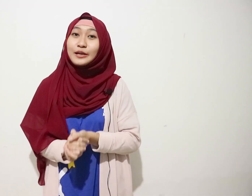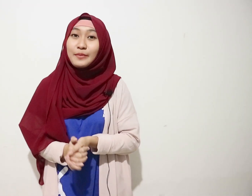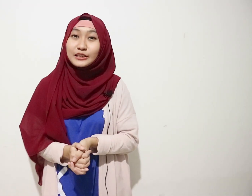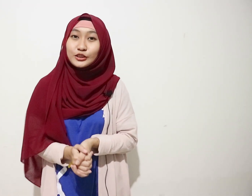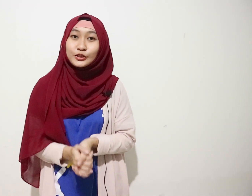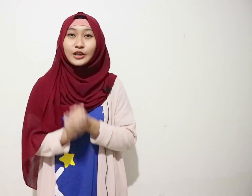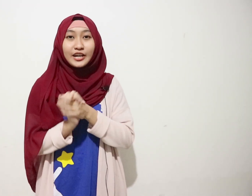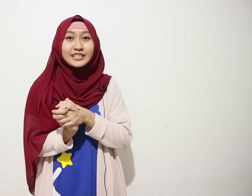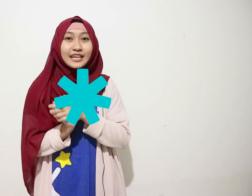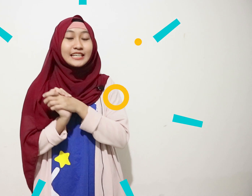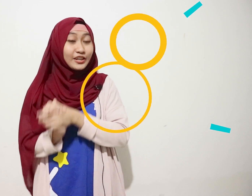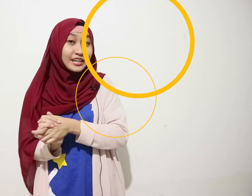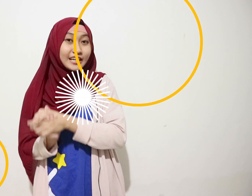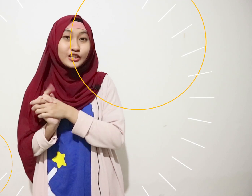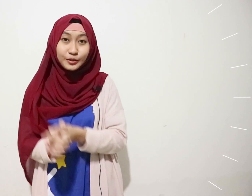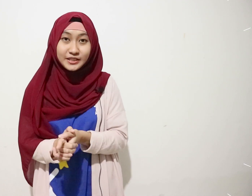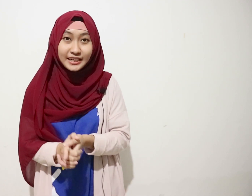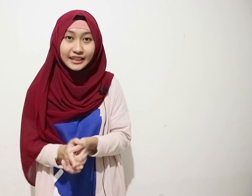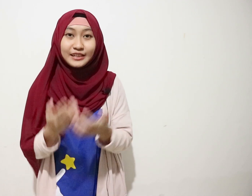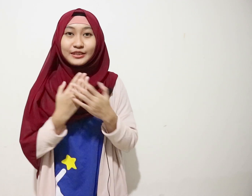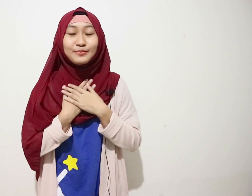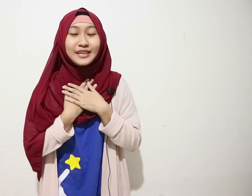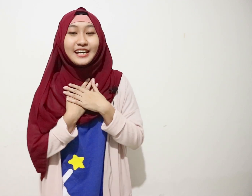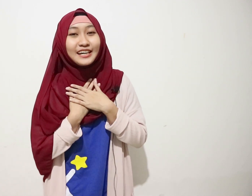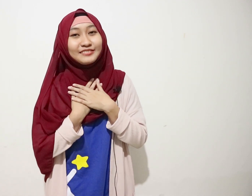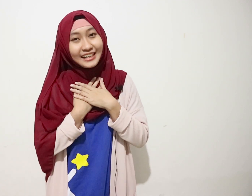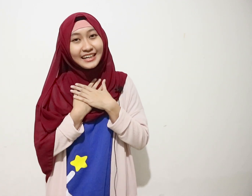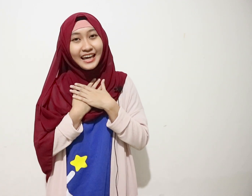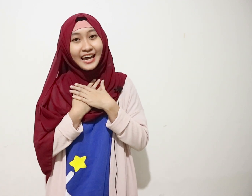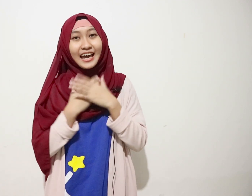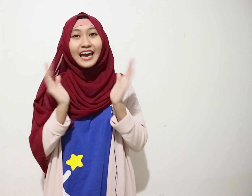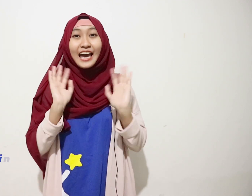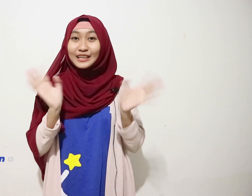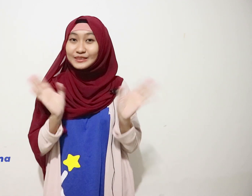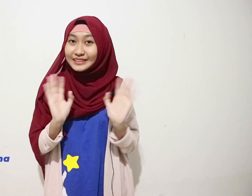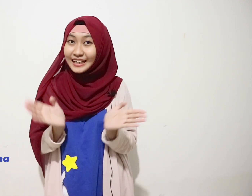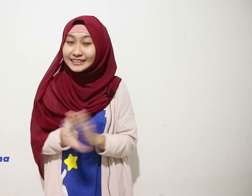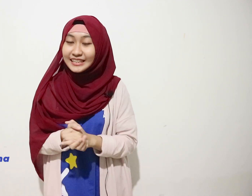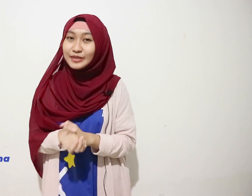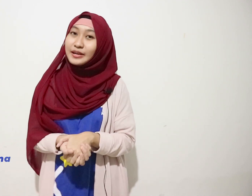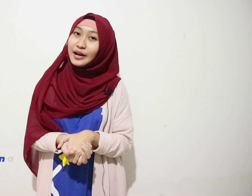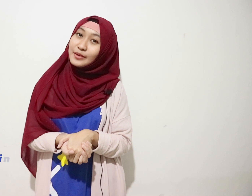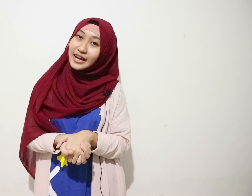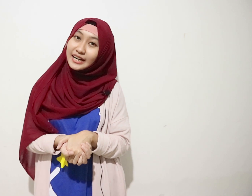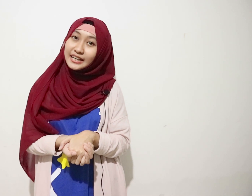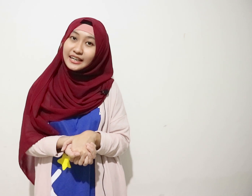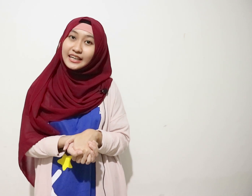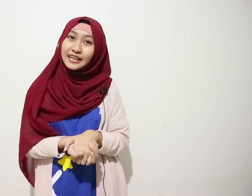Welcome back to Ayo Cerdas Indonesia YouTube channel with Mika Elvarina. Halo Saudian Aci, gimana kabarnya hari ini?